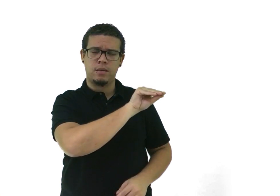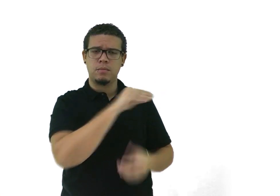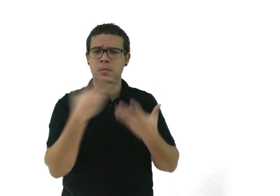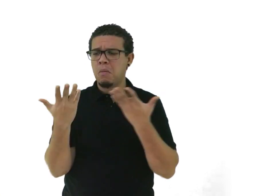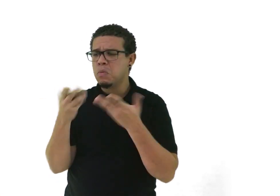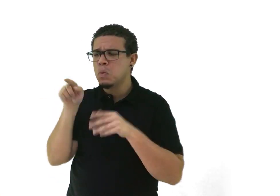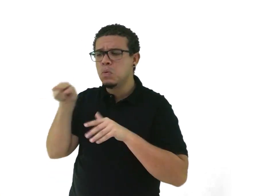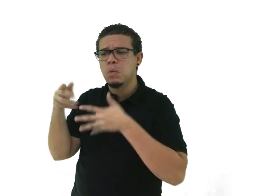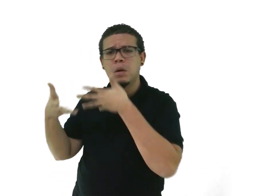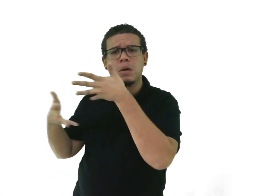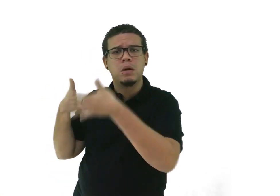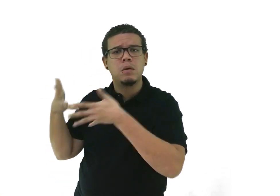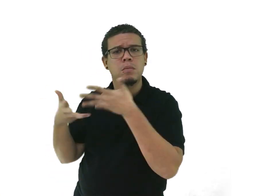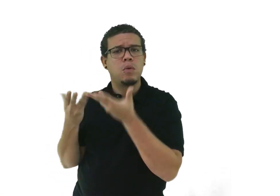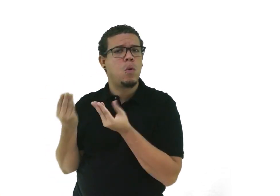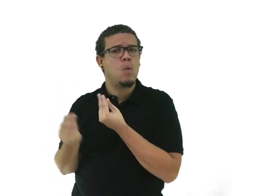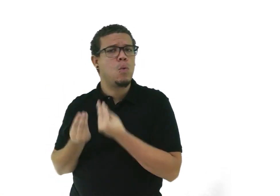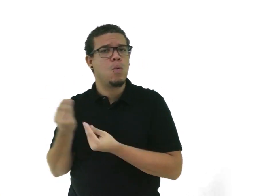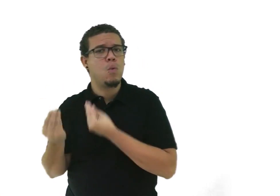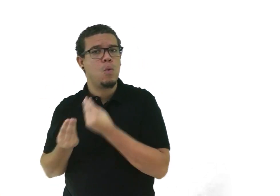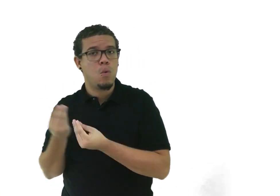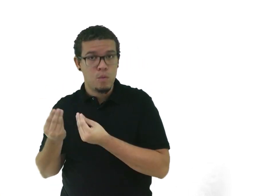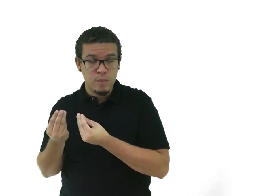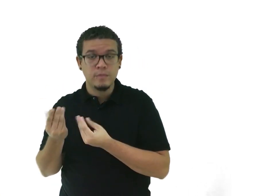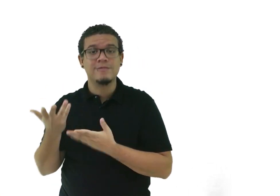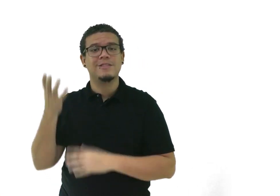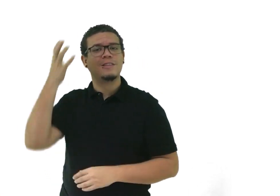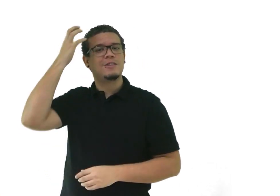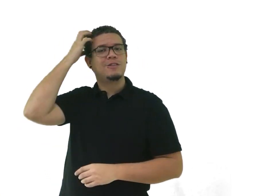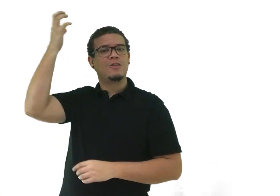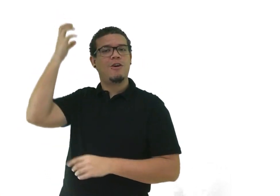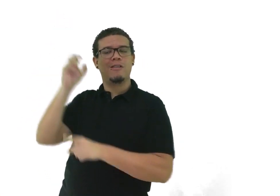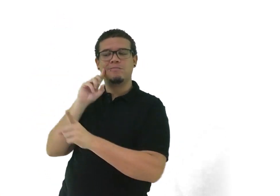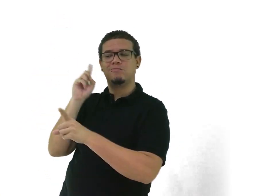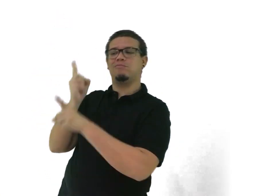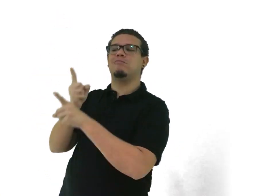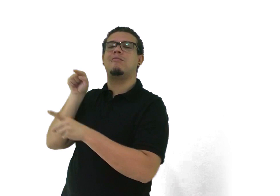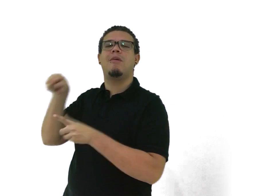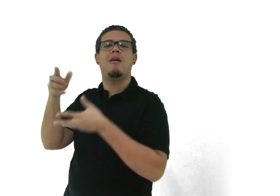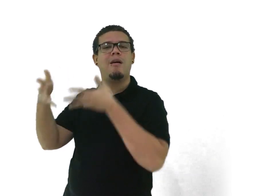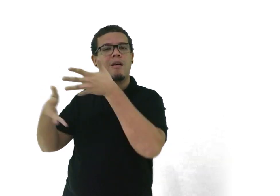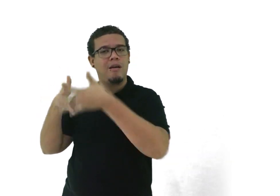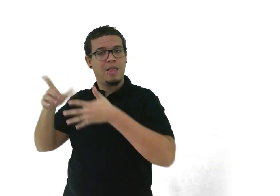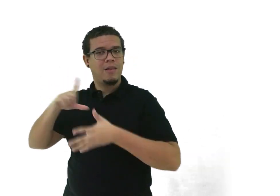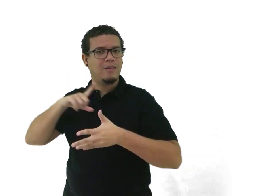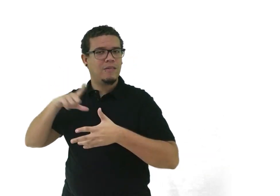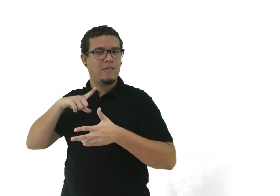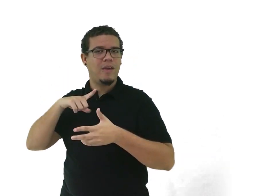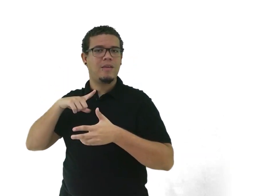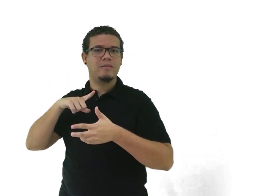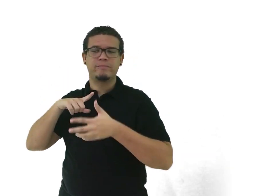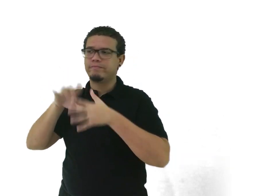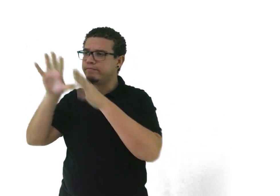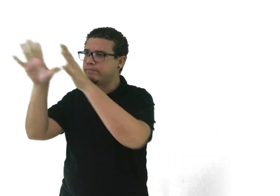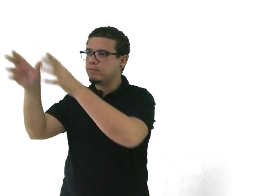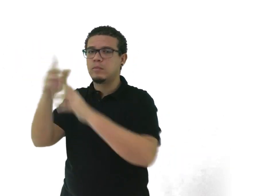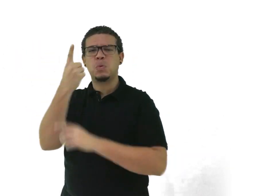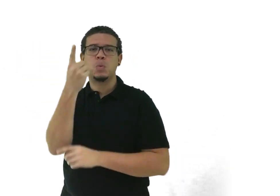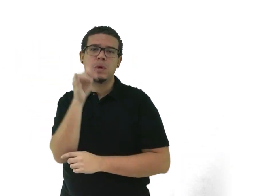oral. Mas como isso acontece nas línguas de sinais? Então, William conseguiu mostrar que na língua de